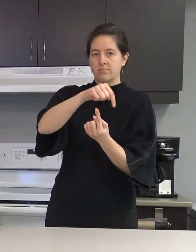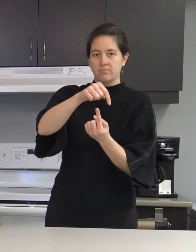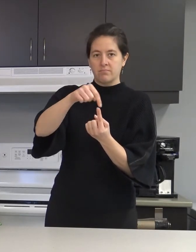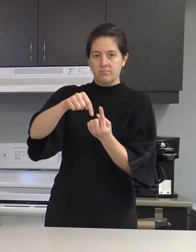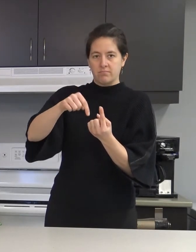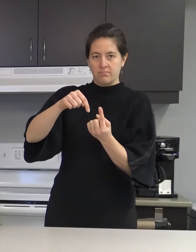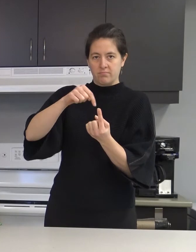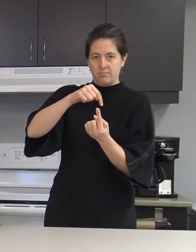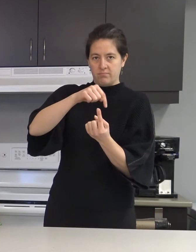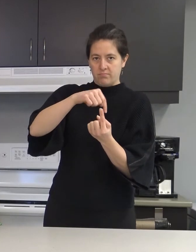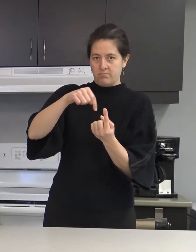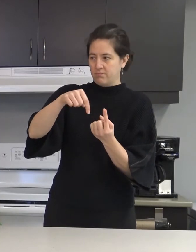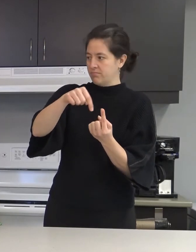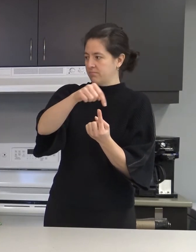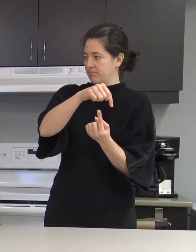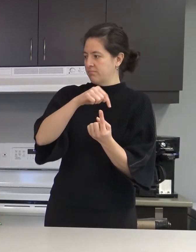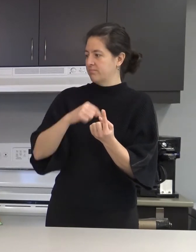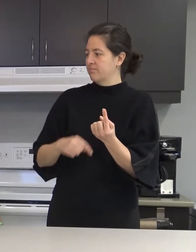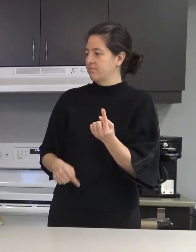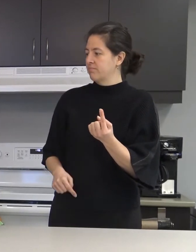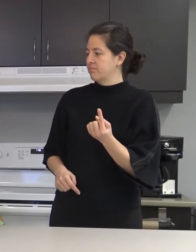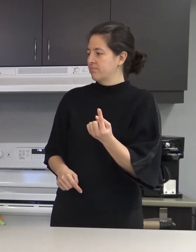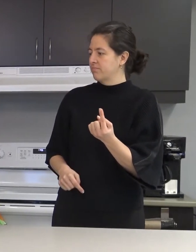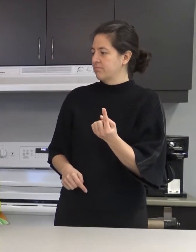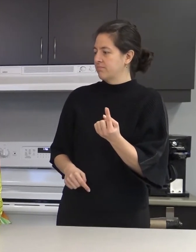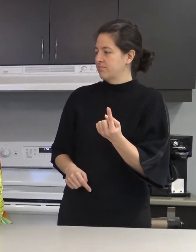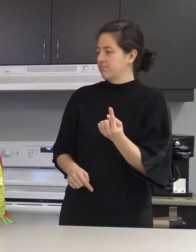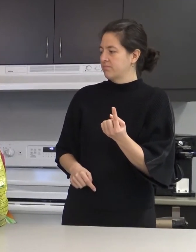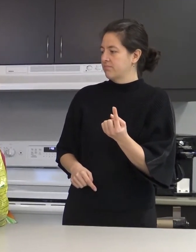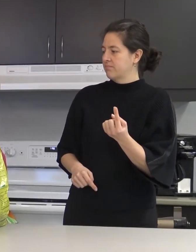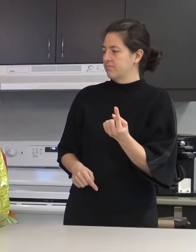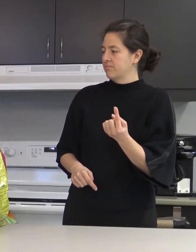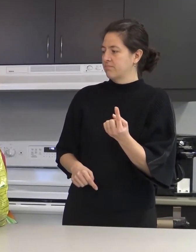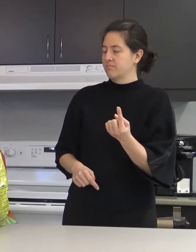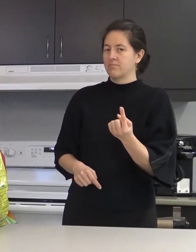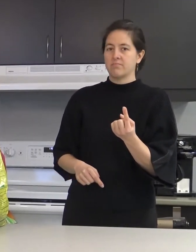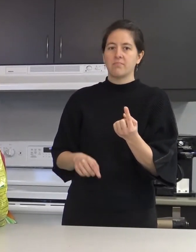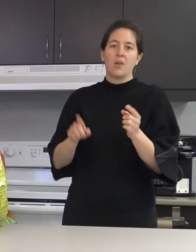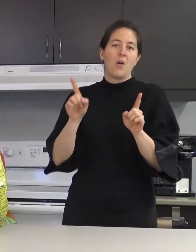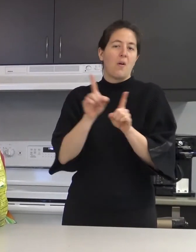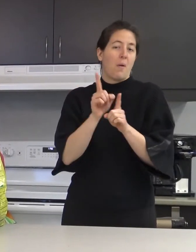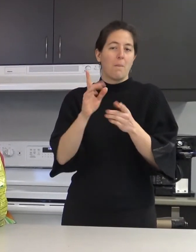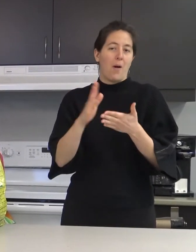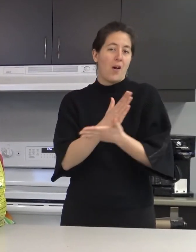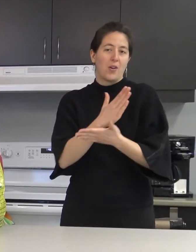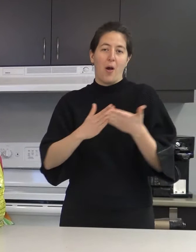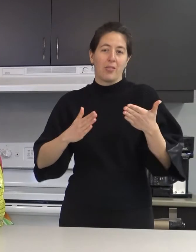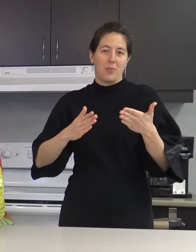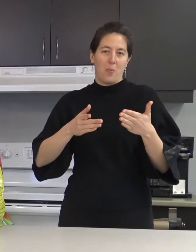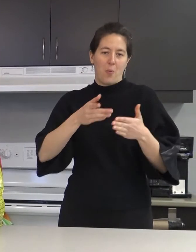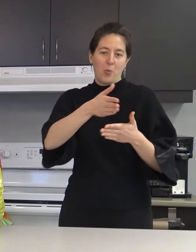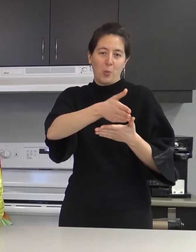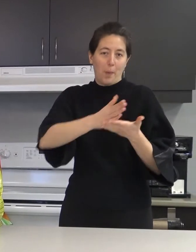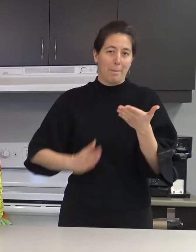ça. Je rentre dans la terre, un peu comme un morceau de gâteau. Là, je vais aller